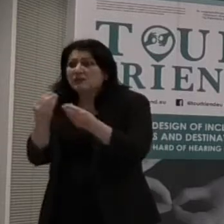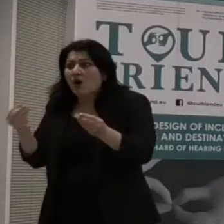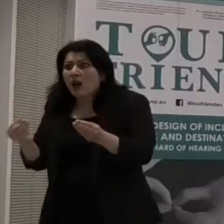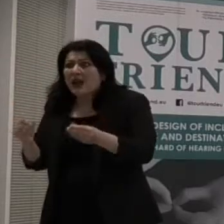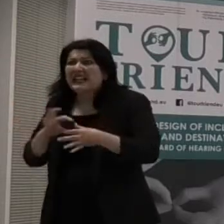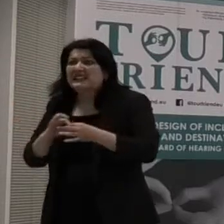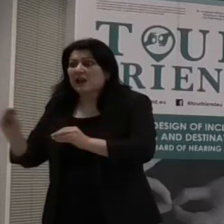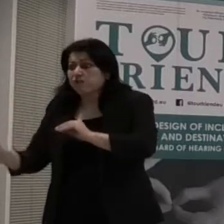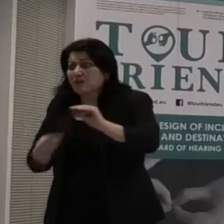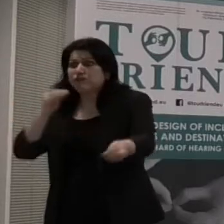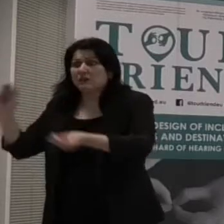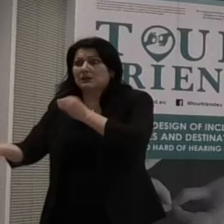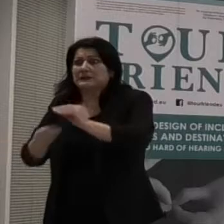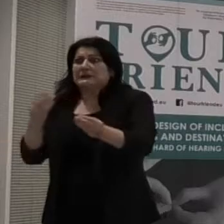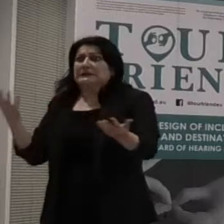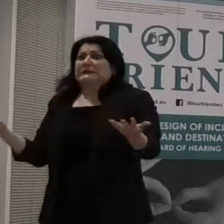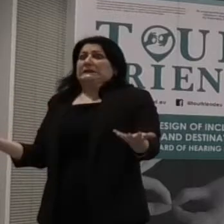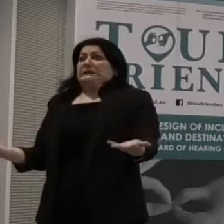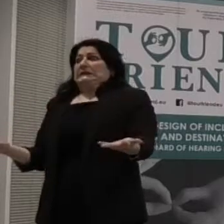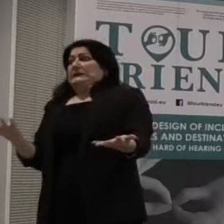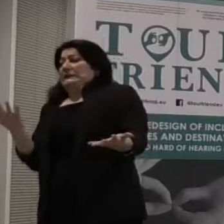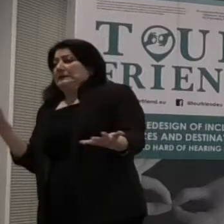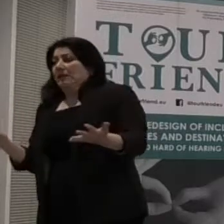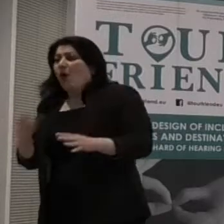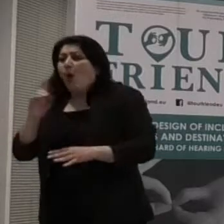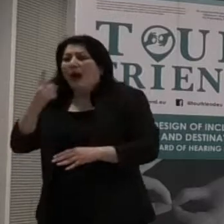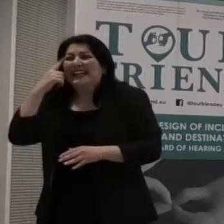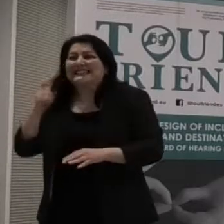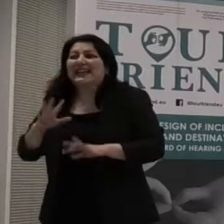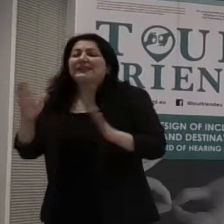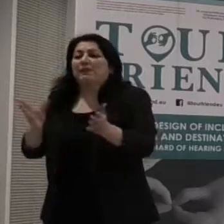αλλάζαν συνεχώς. Οπότε, επειδή, όπως όλοι θα γνωρίζετε, το